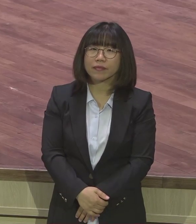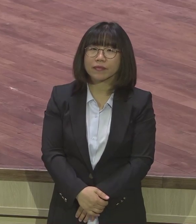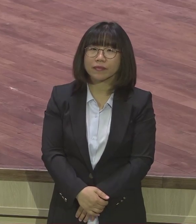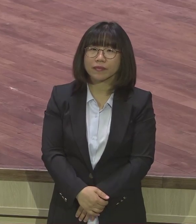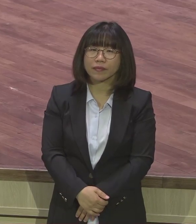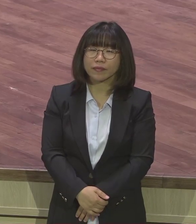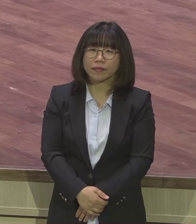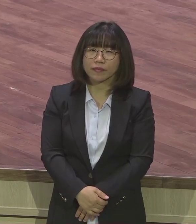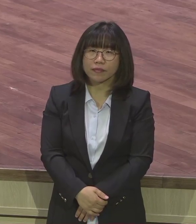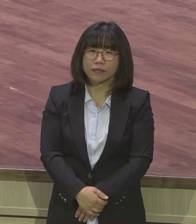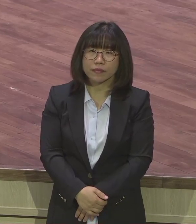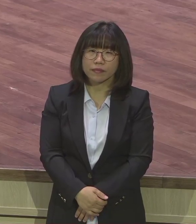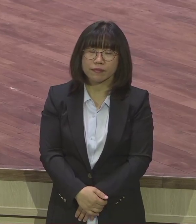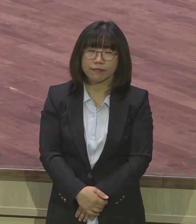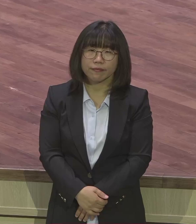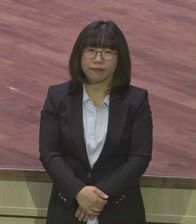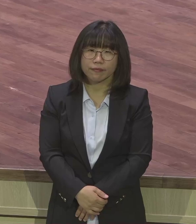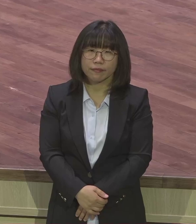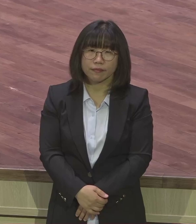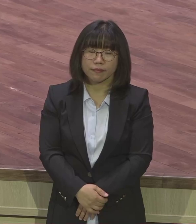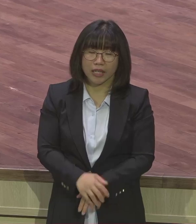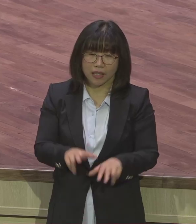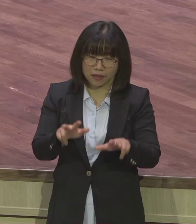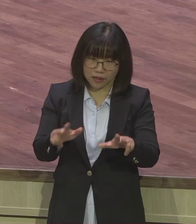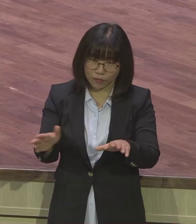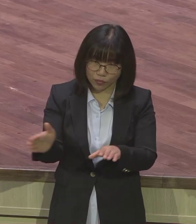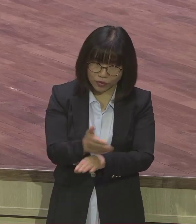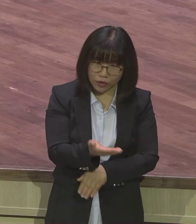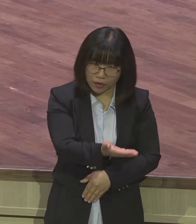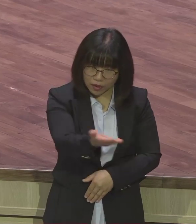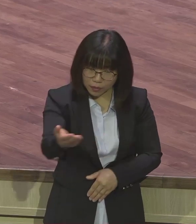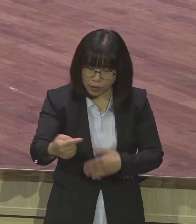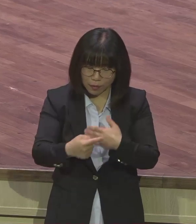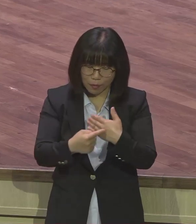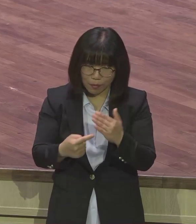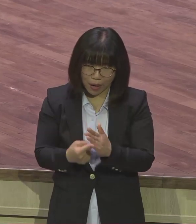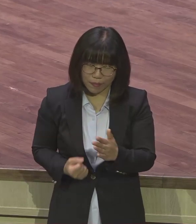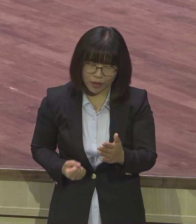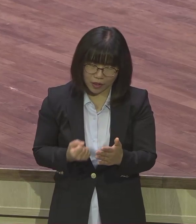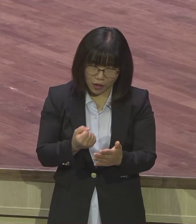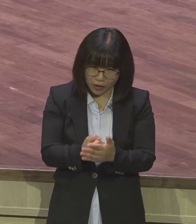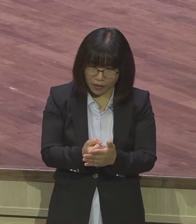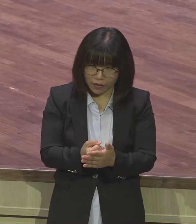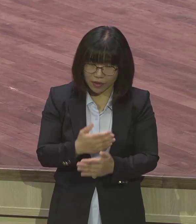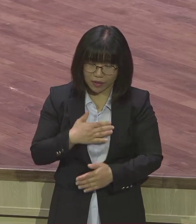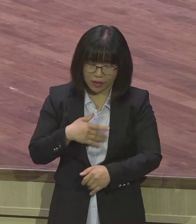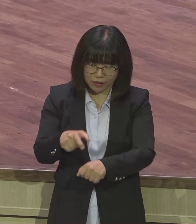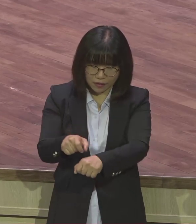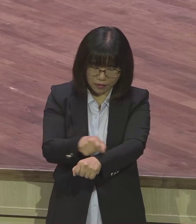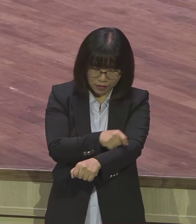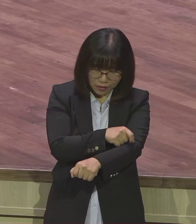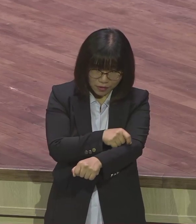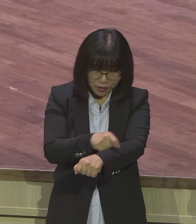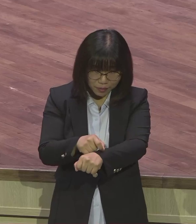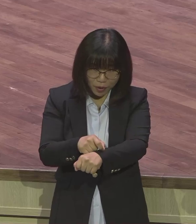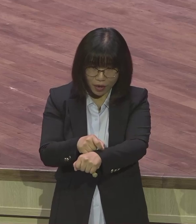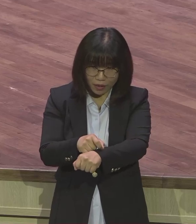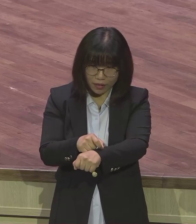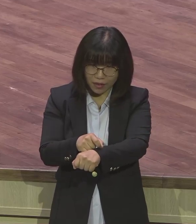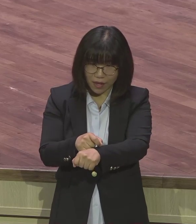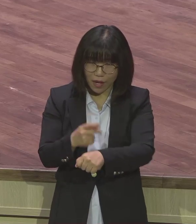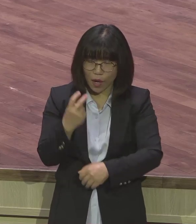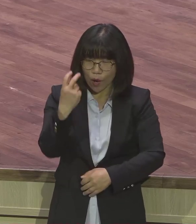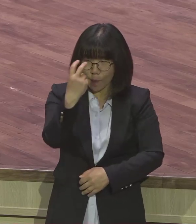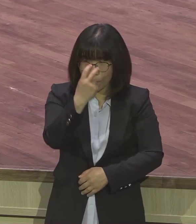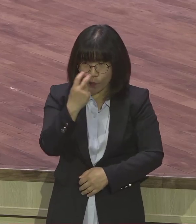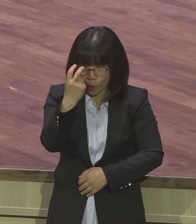그러니까 헷갈린단 말이에요. 오늘부터 한번 결단하고 하나님 나는 특별한 보호를 받은